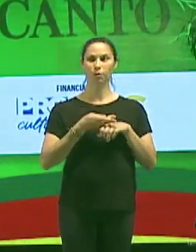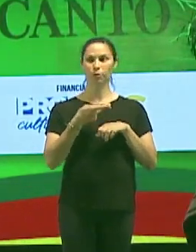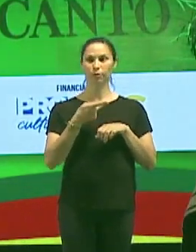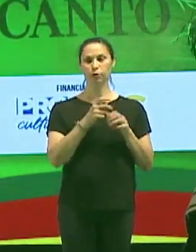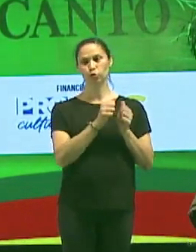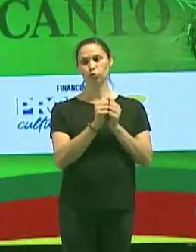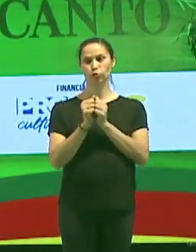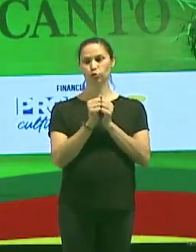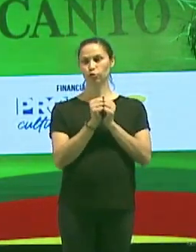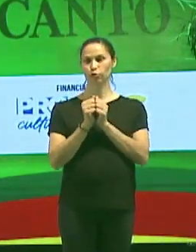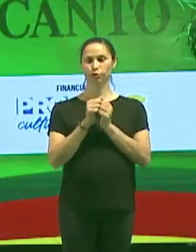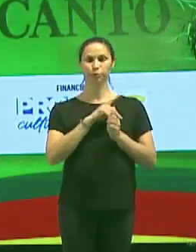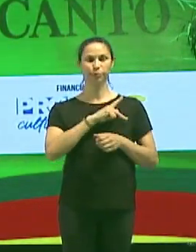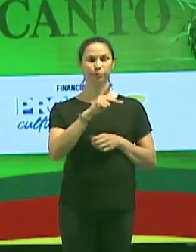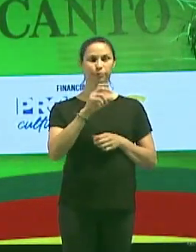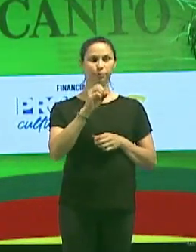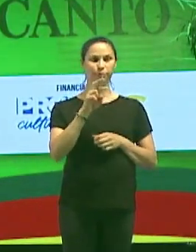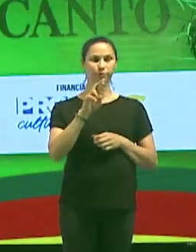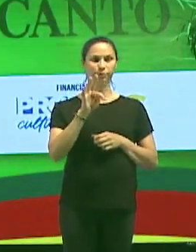presidente Ortiz.